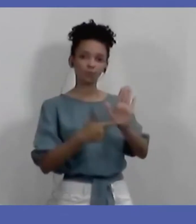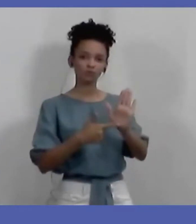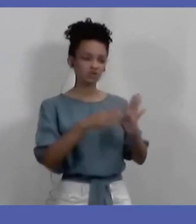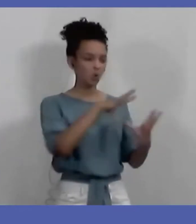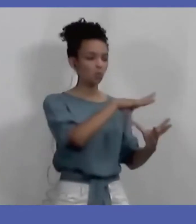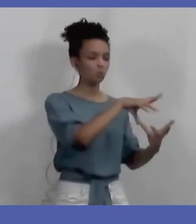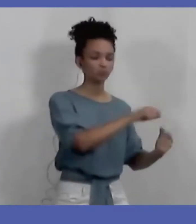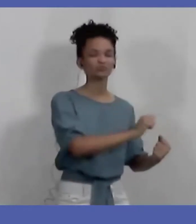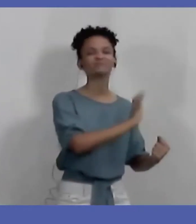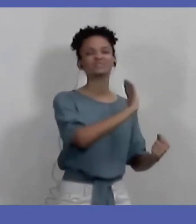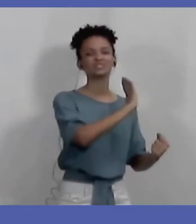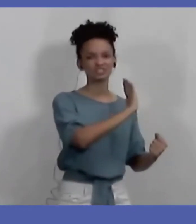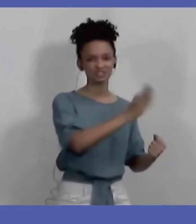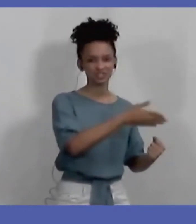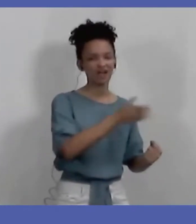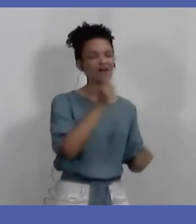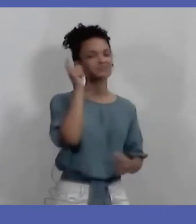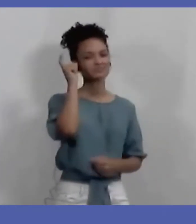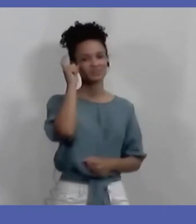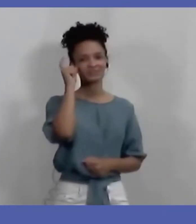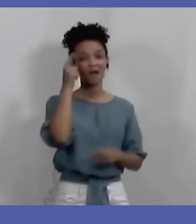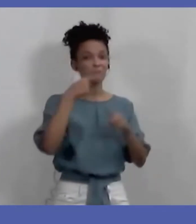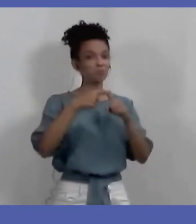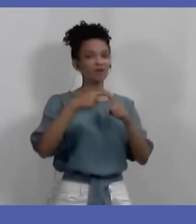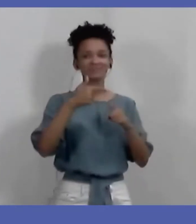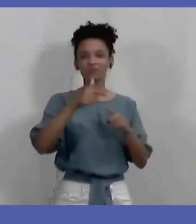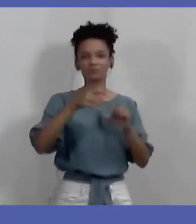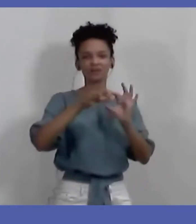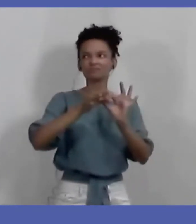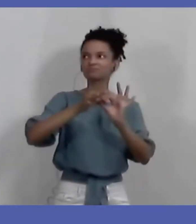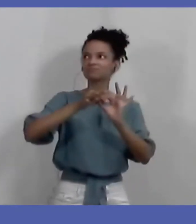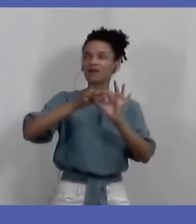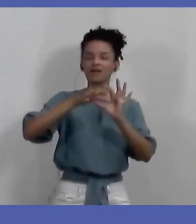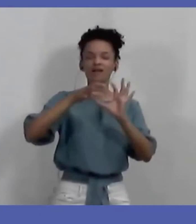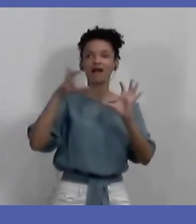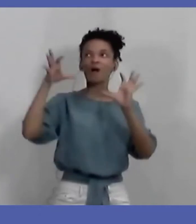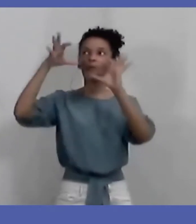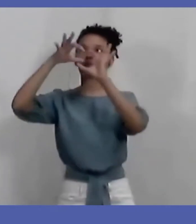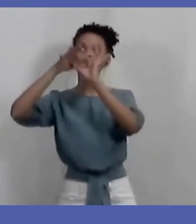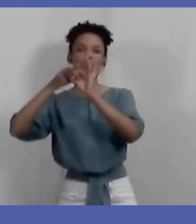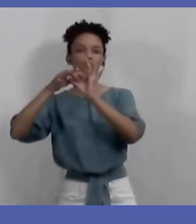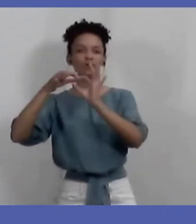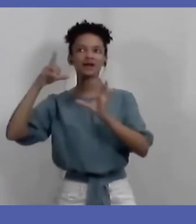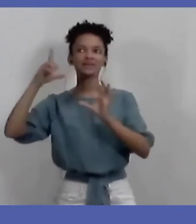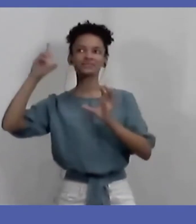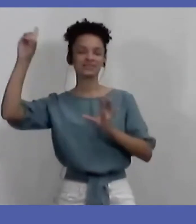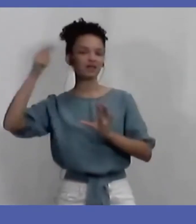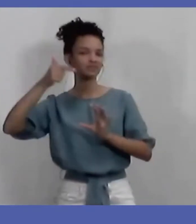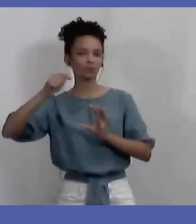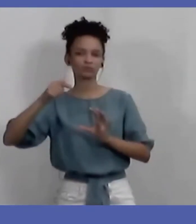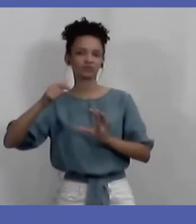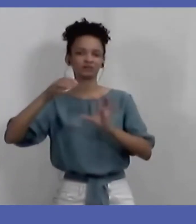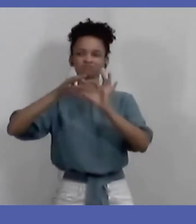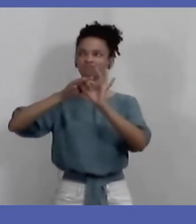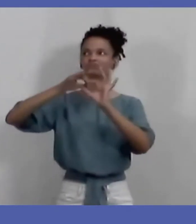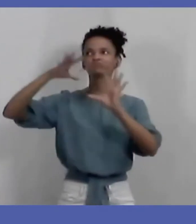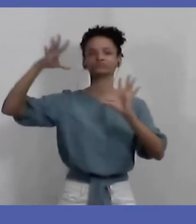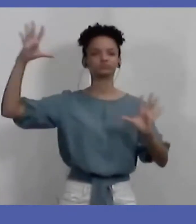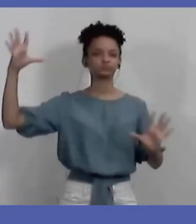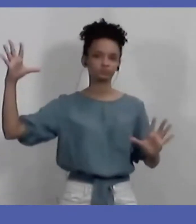estão desconectados com Deus até então. Então, o que o Senhor tem que fazer? É